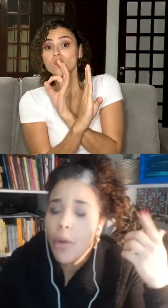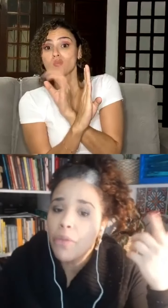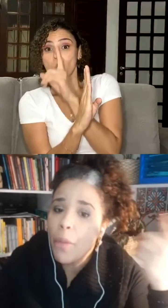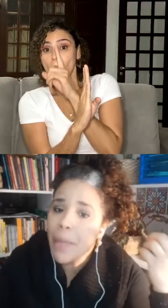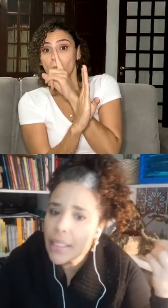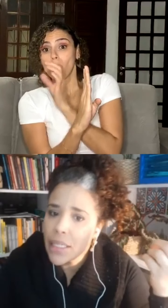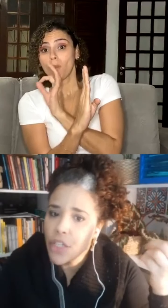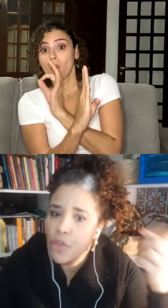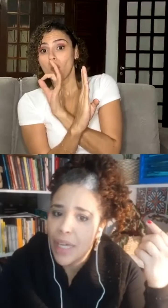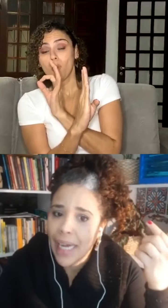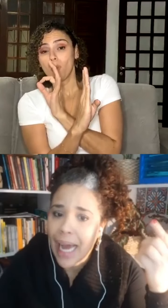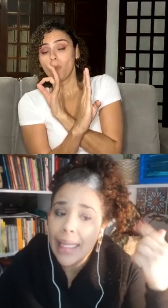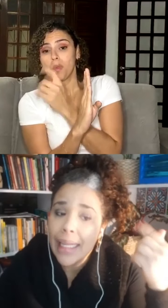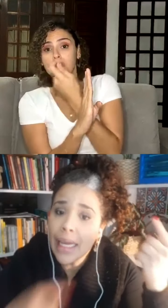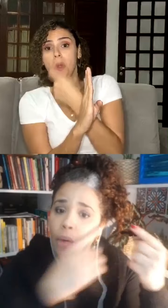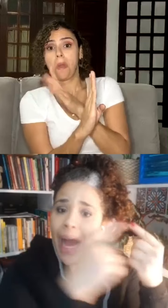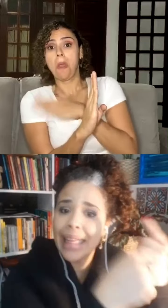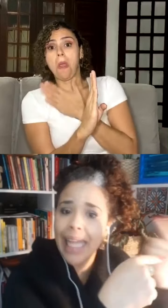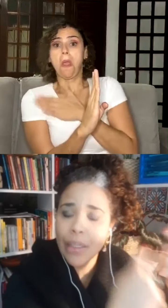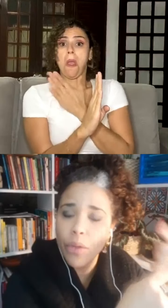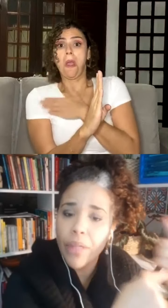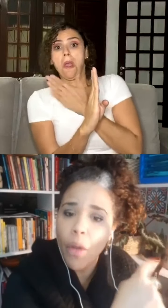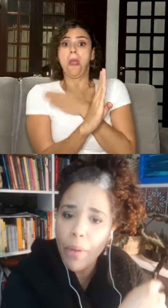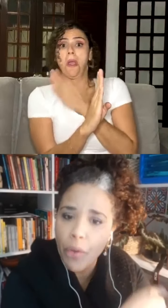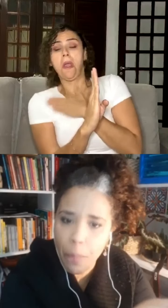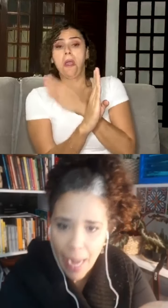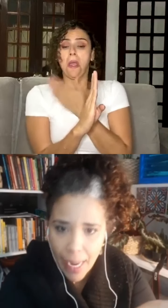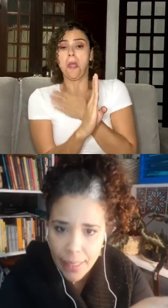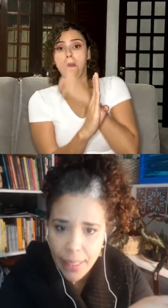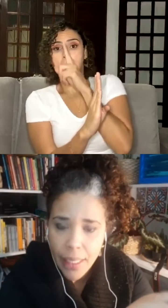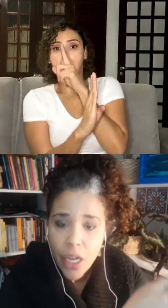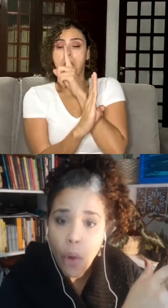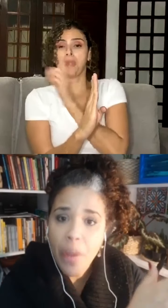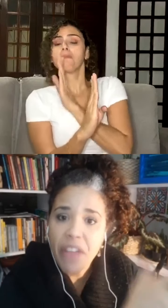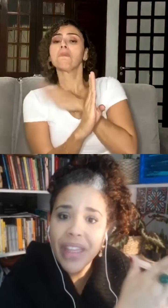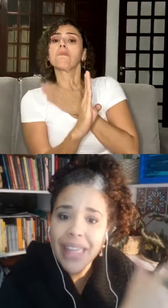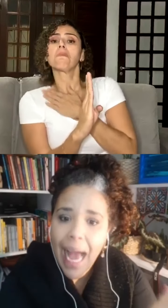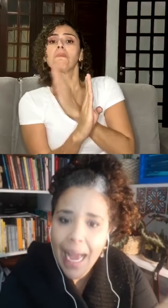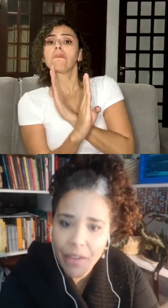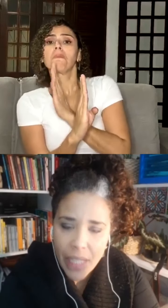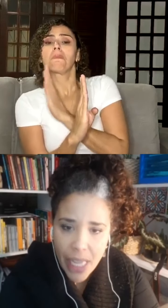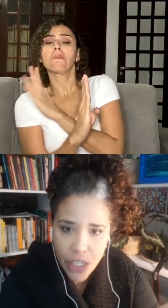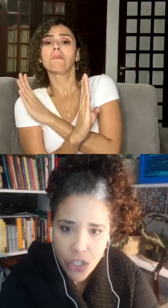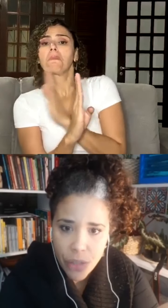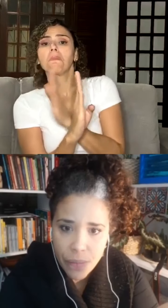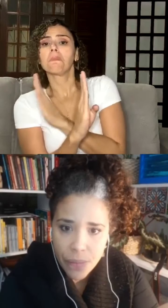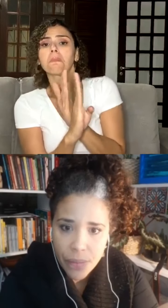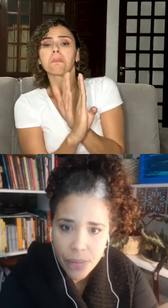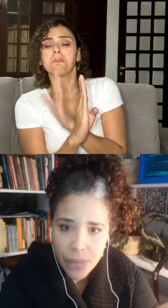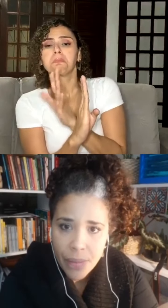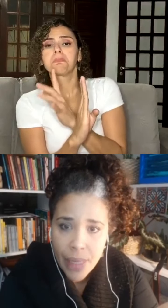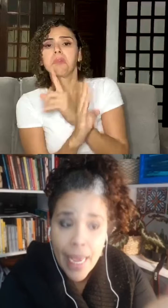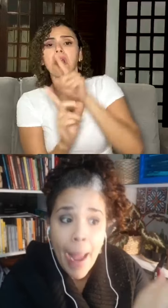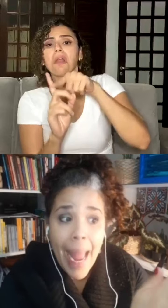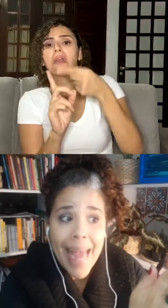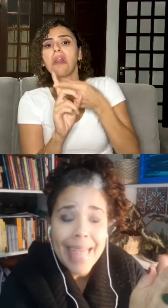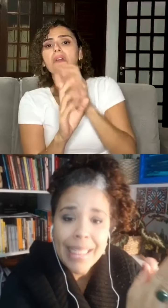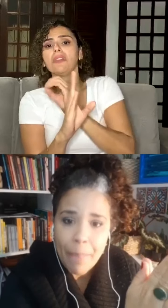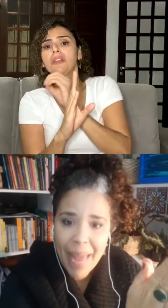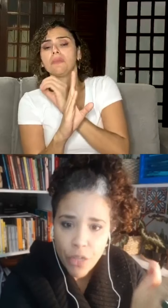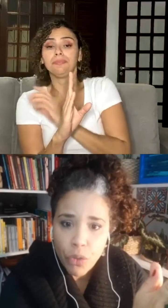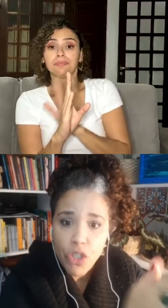eu não preciso ficar tão atenta ou tão preocupada com evitar gravidez.